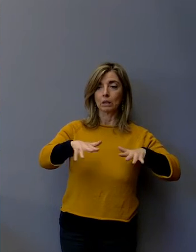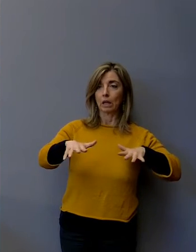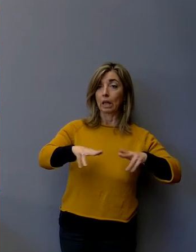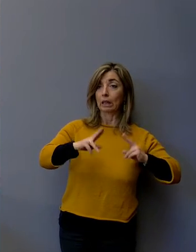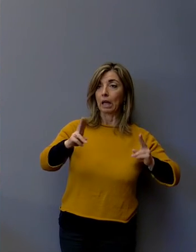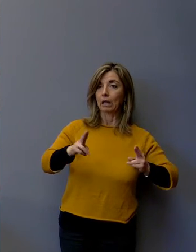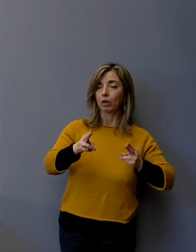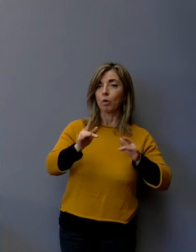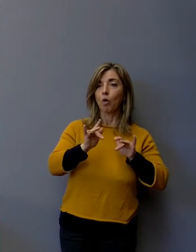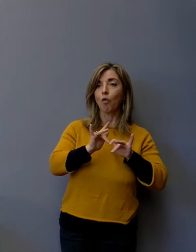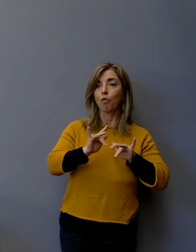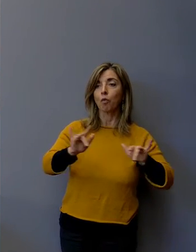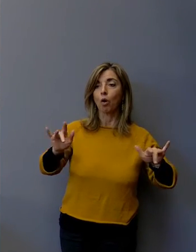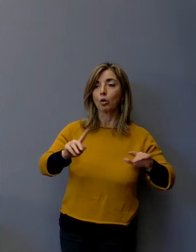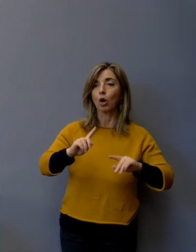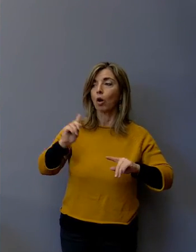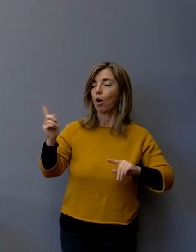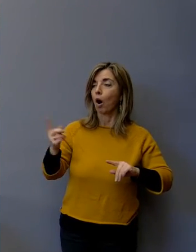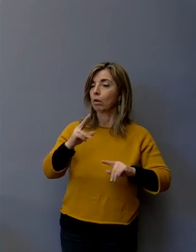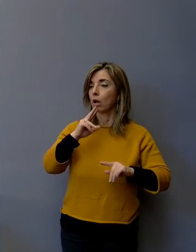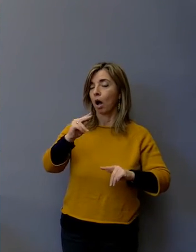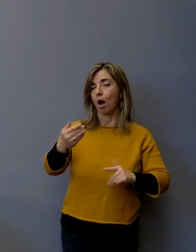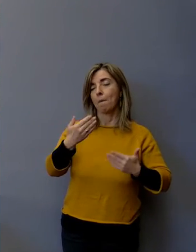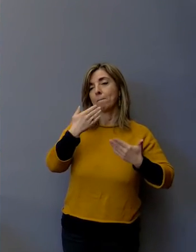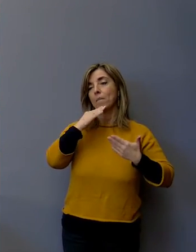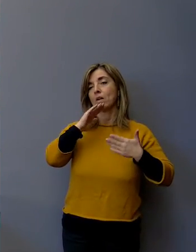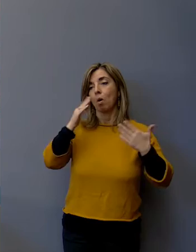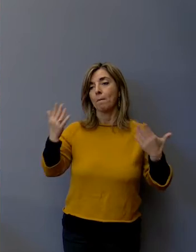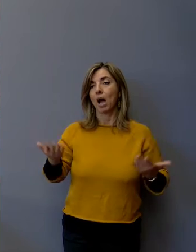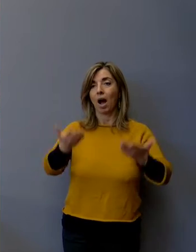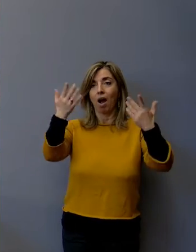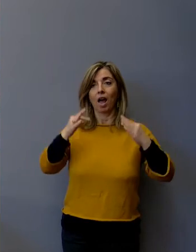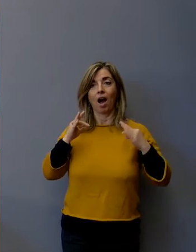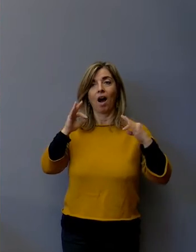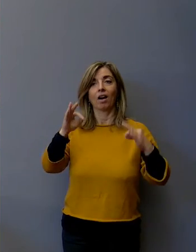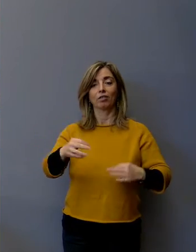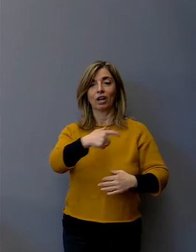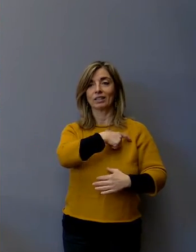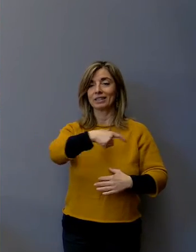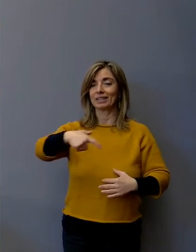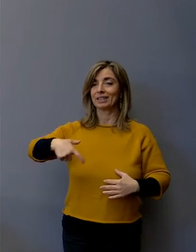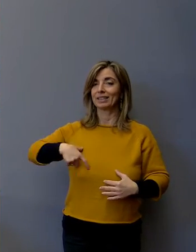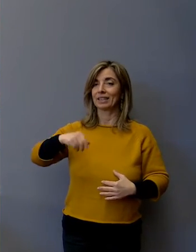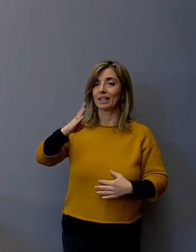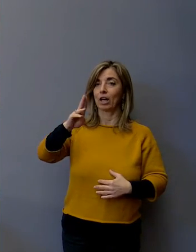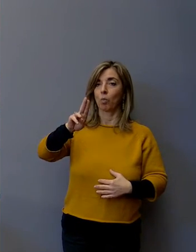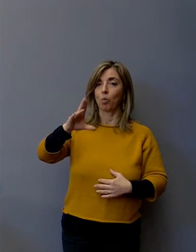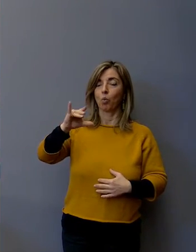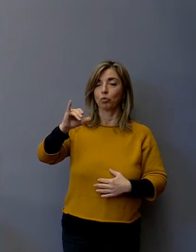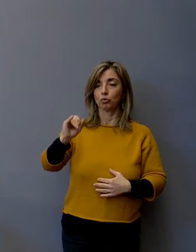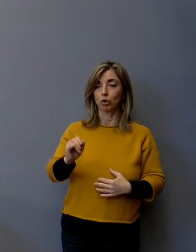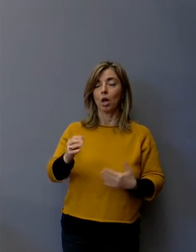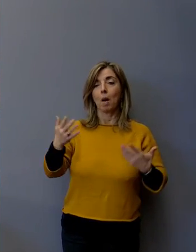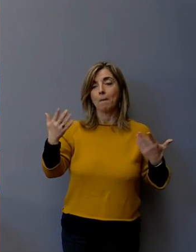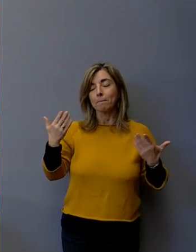arrivati meno male che arrivato il sindaco bucci meno male che state facendo delle cose questo è il cambio di passo dal